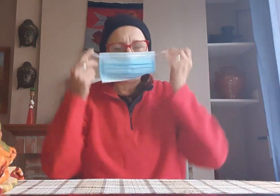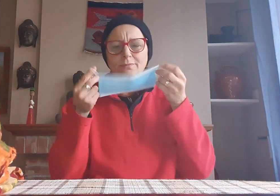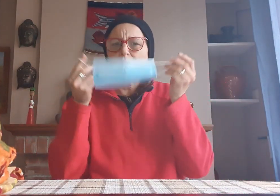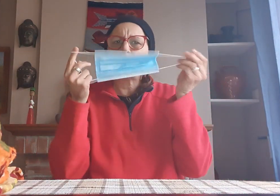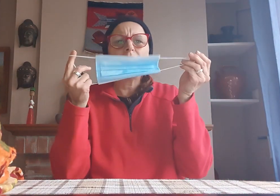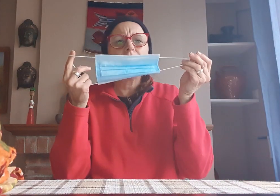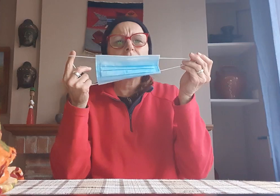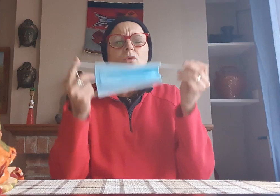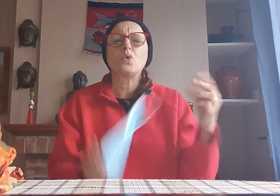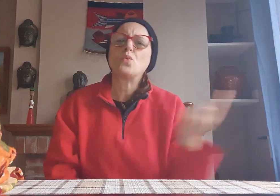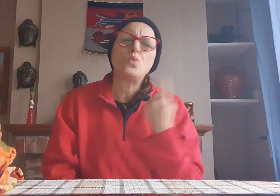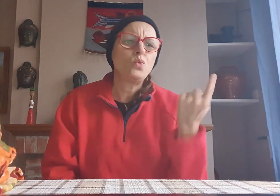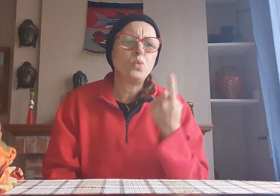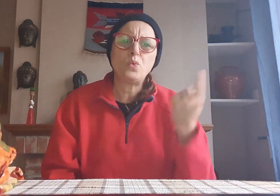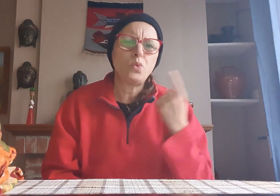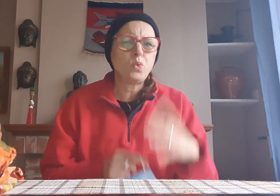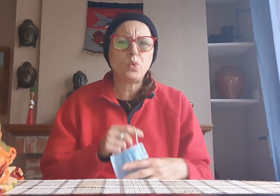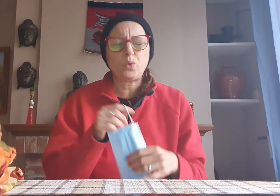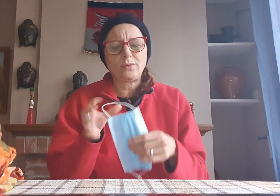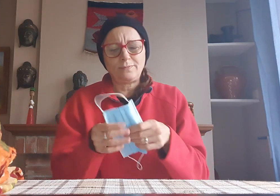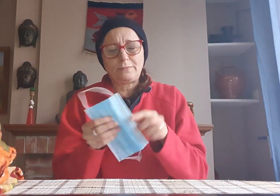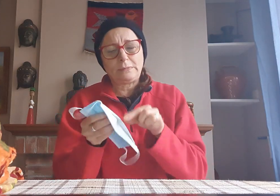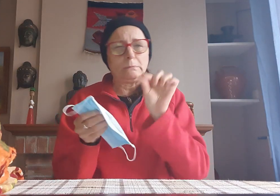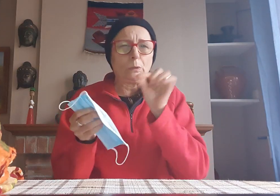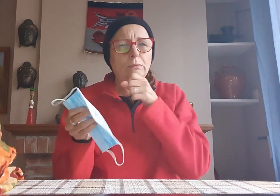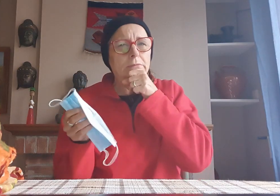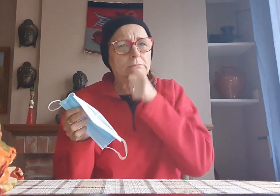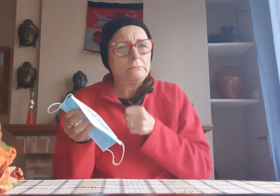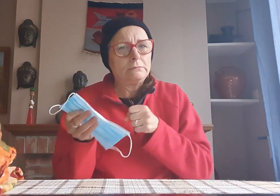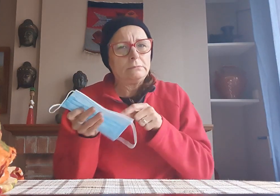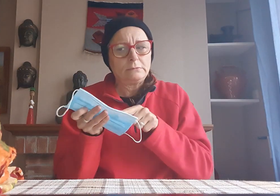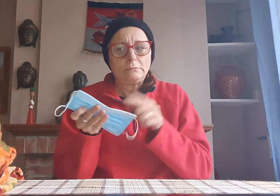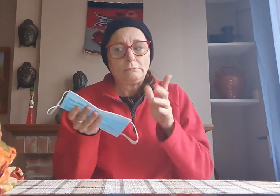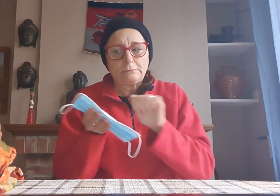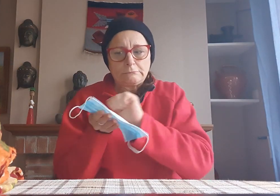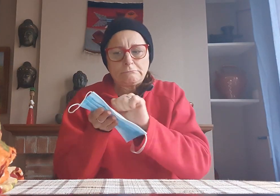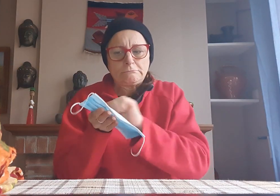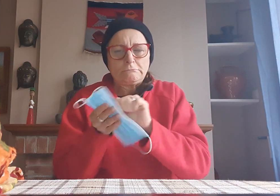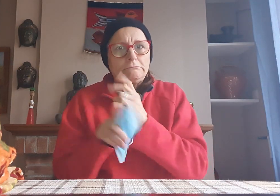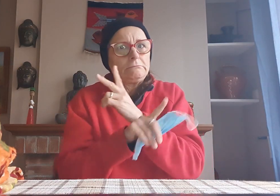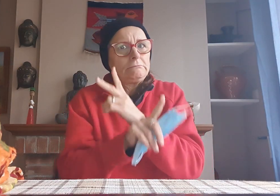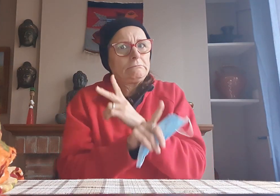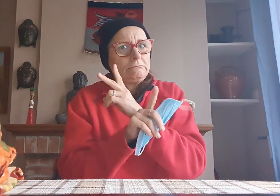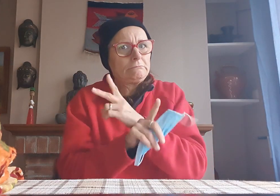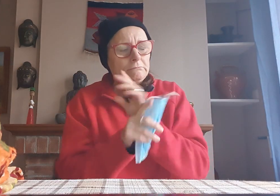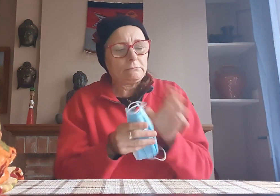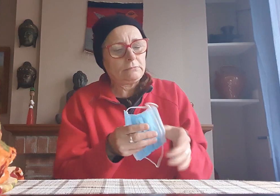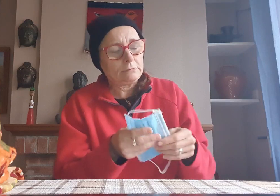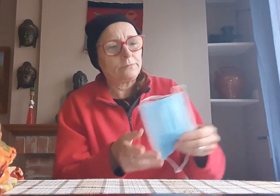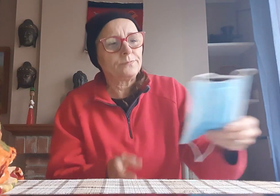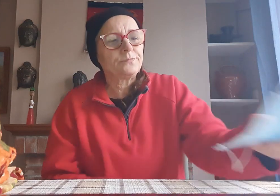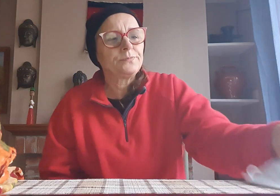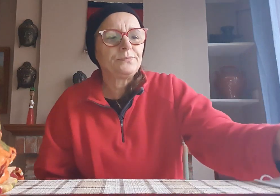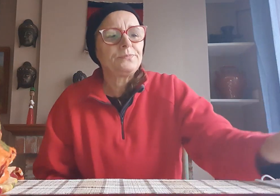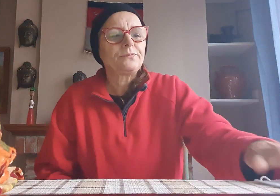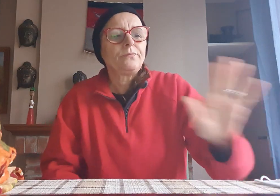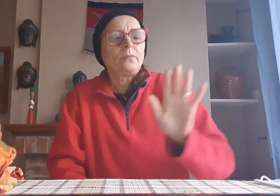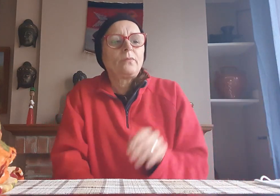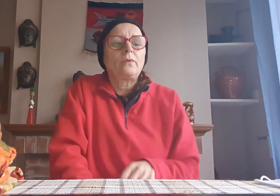veo algo que no me gusta. ¿Qué? No me gusta que esto sea abierto. Prefiero un baño más cerrado. Este podría ser un